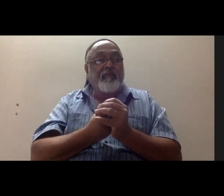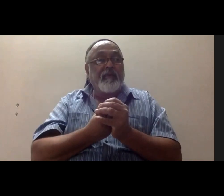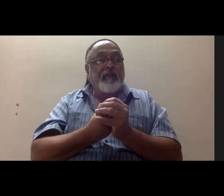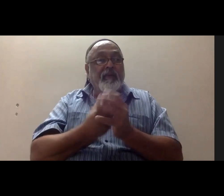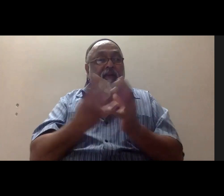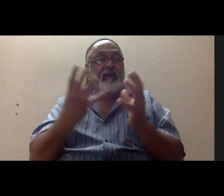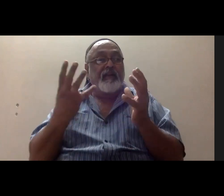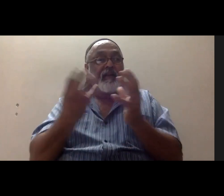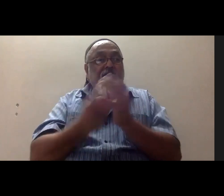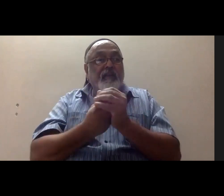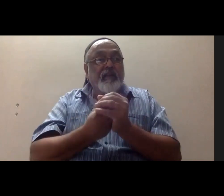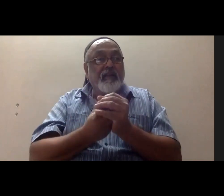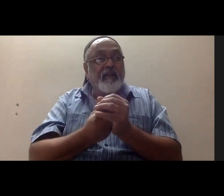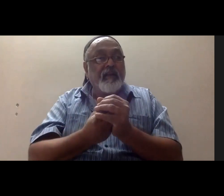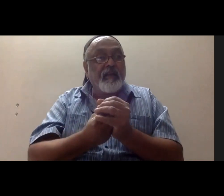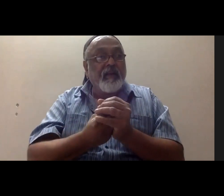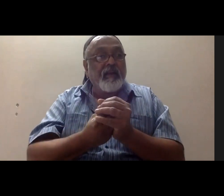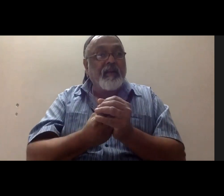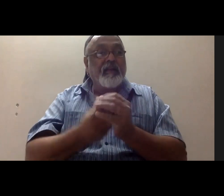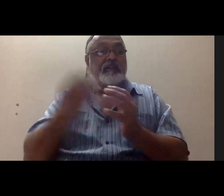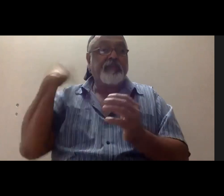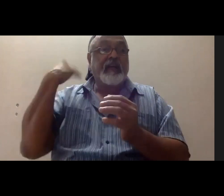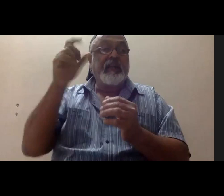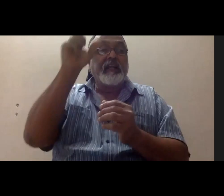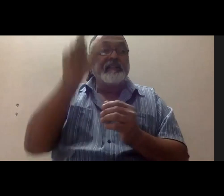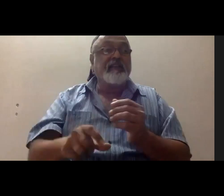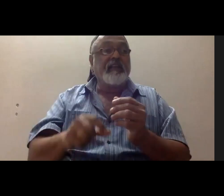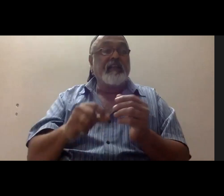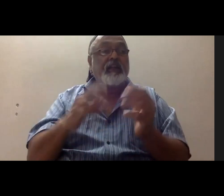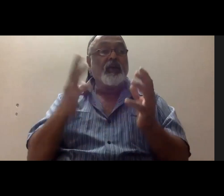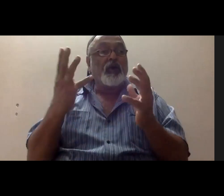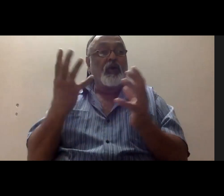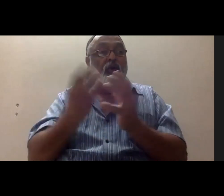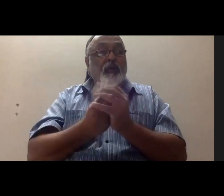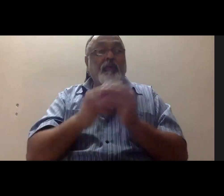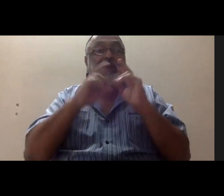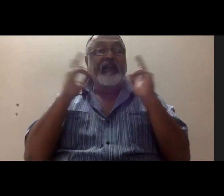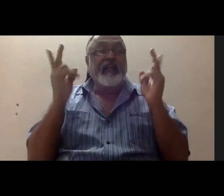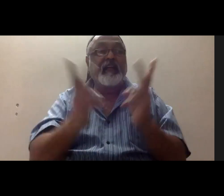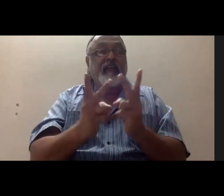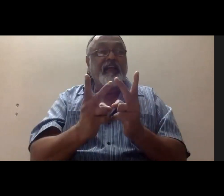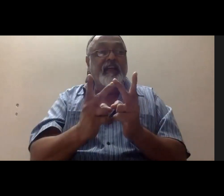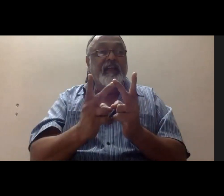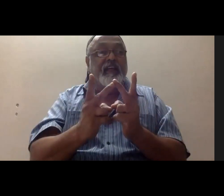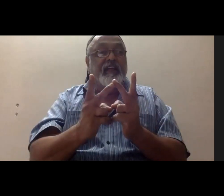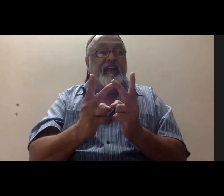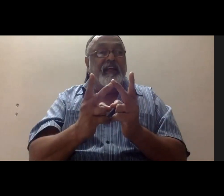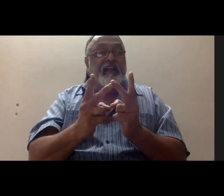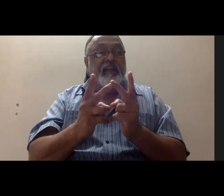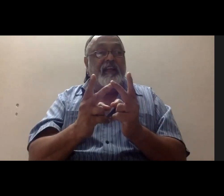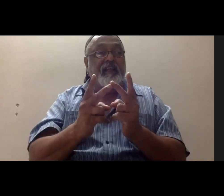हमारा स्पाइनल इंजर पेशेंट्स का मीटिंग किया, बाद ग्रुप में स्टार्ट किया क्या क्या